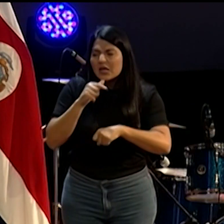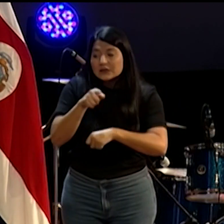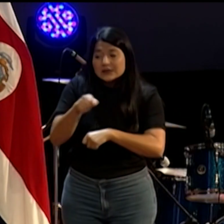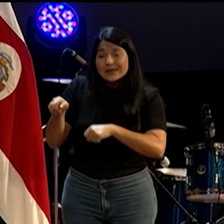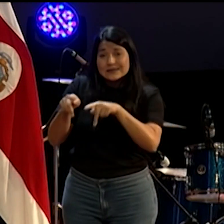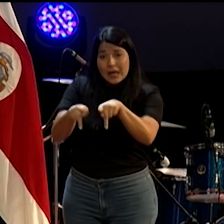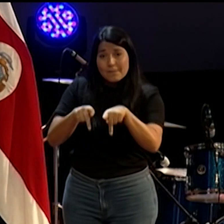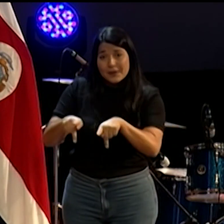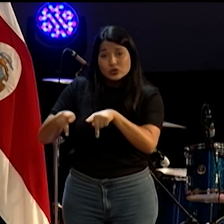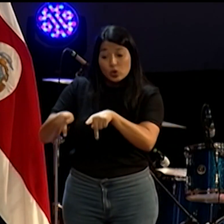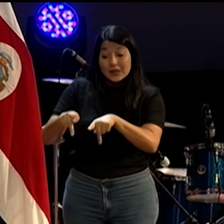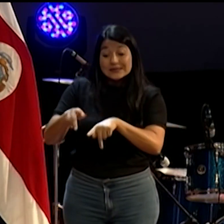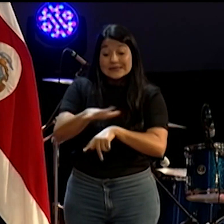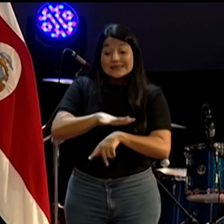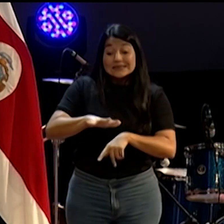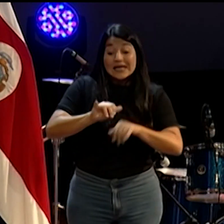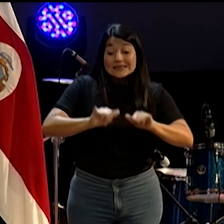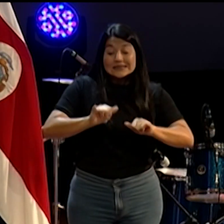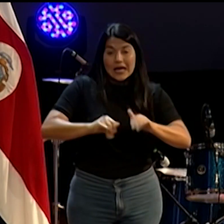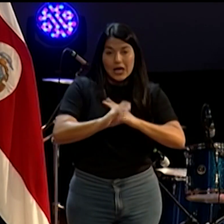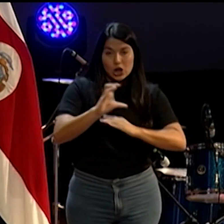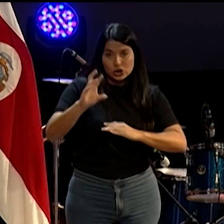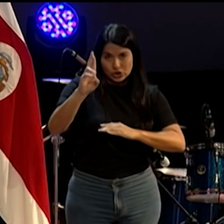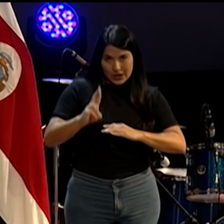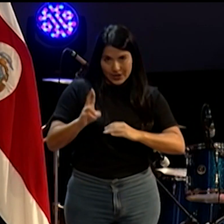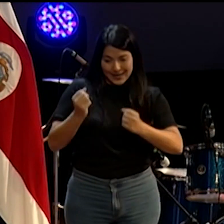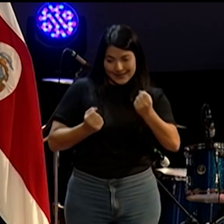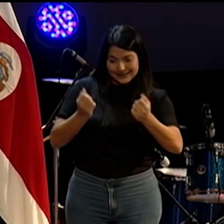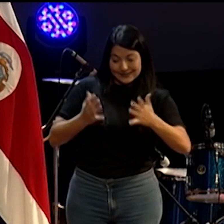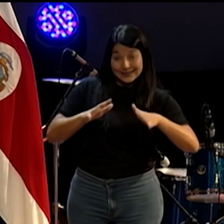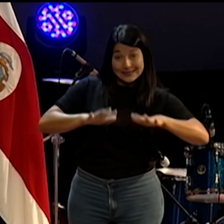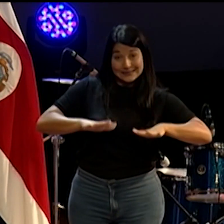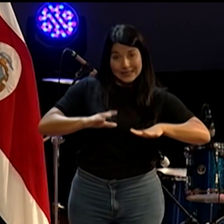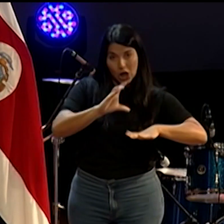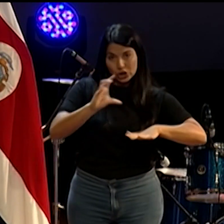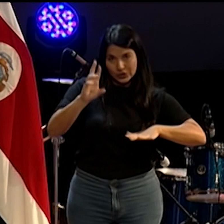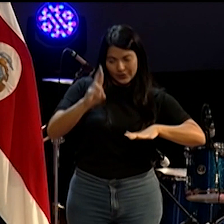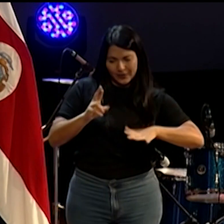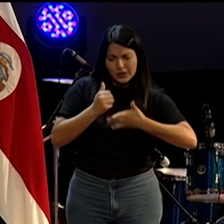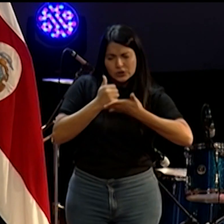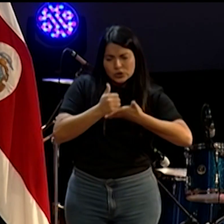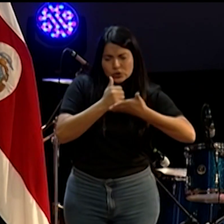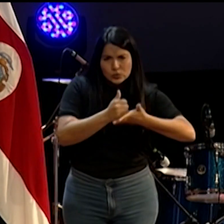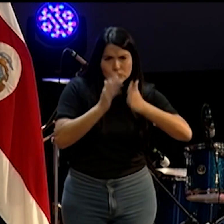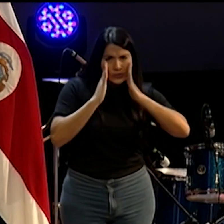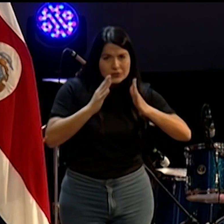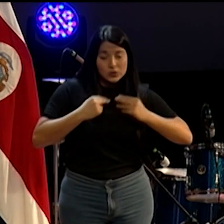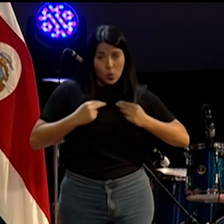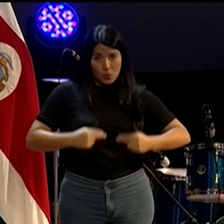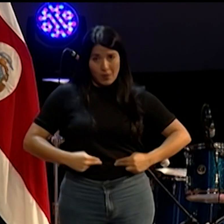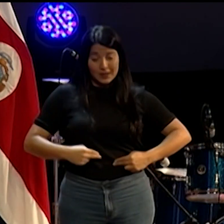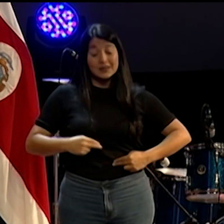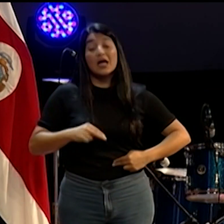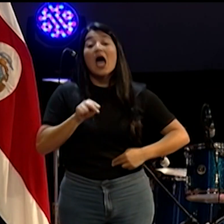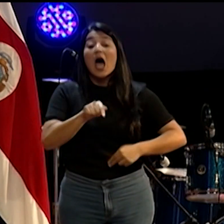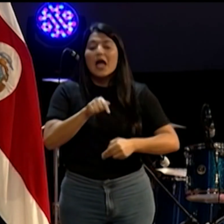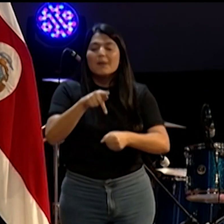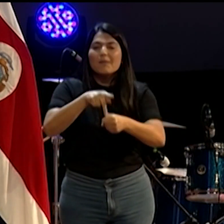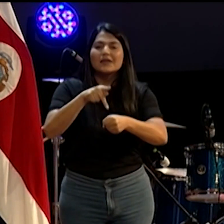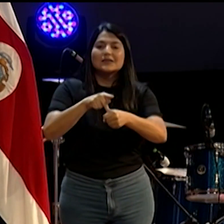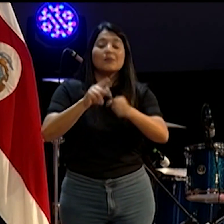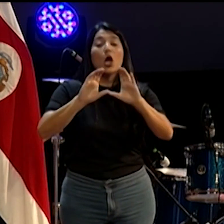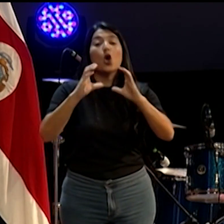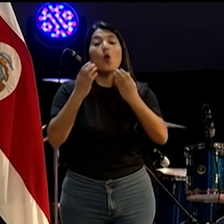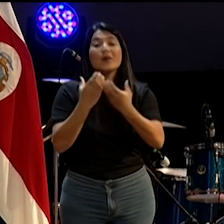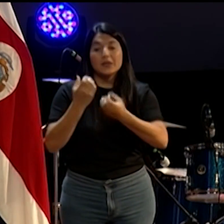que están del lado costarricense, a los conductores que están ahí. Esto ha implicado la participación activa de los comités municipales